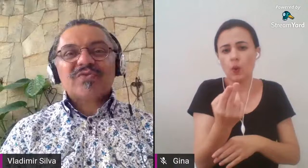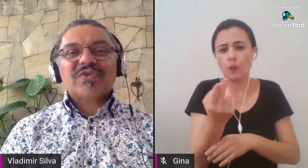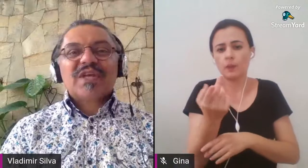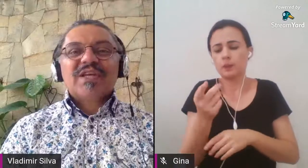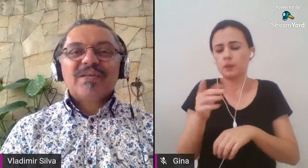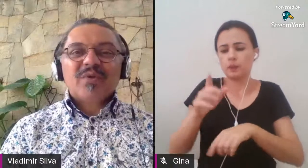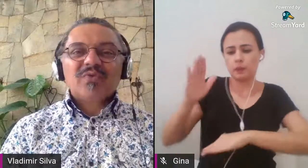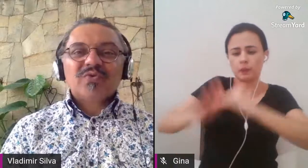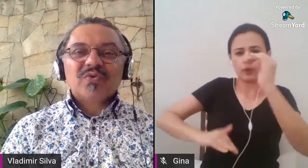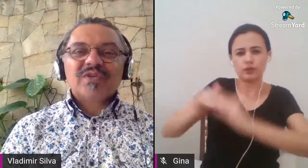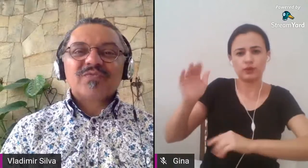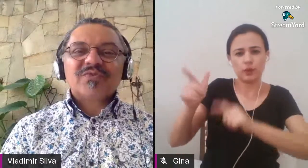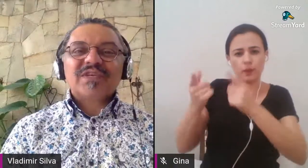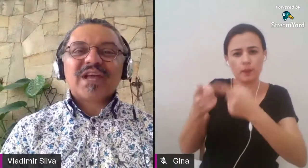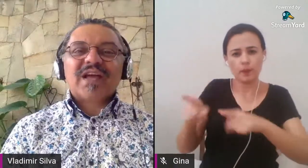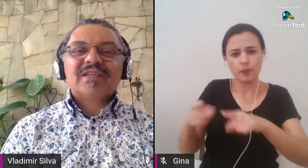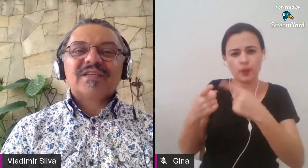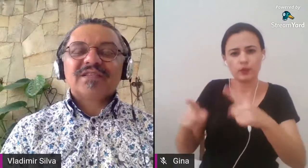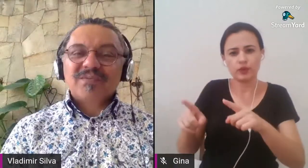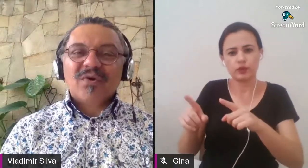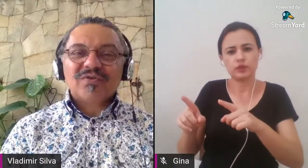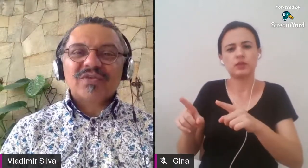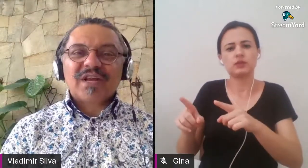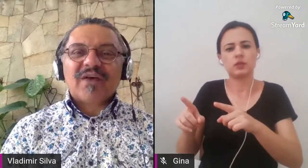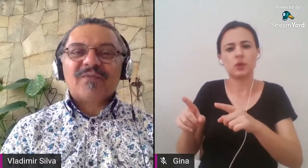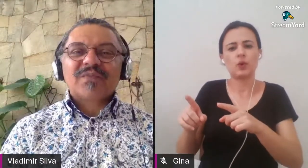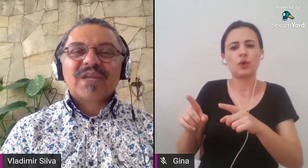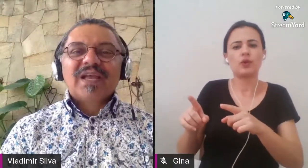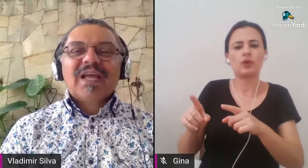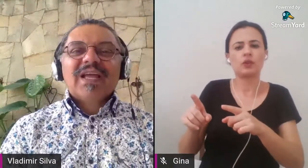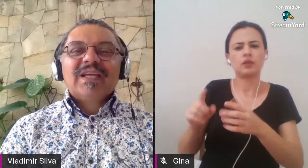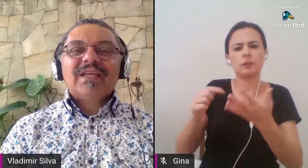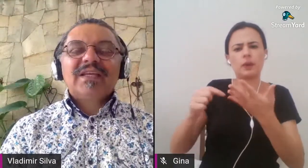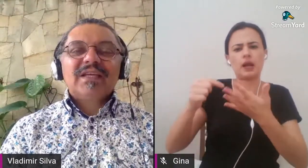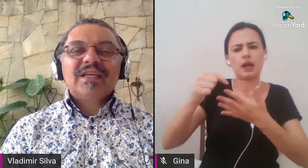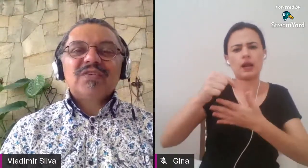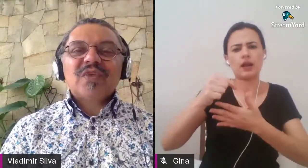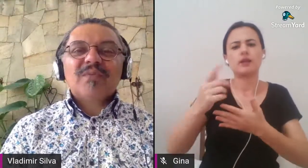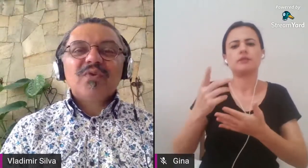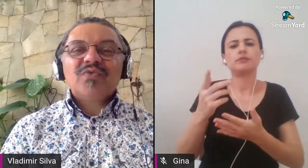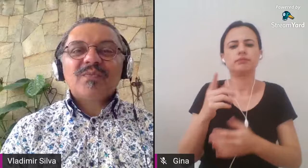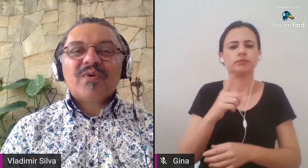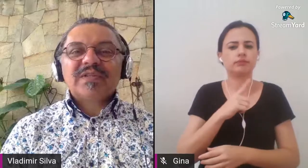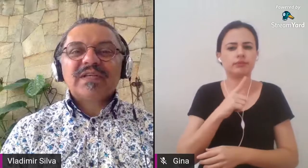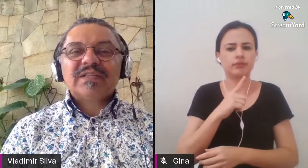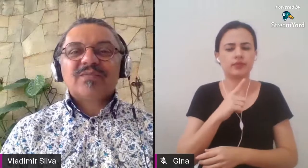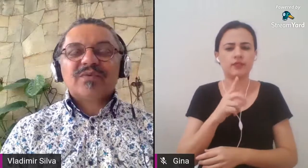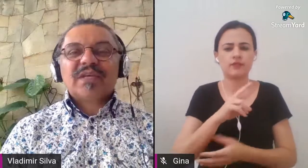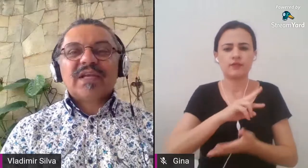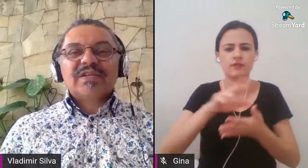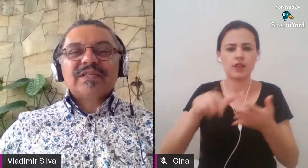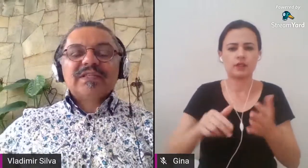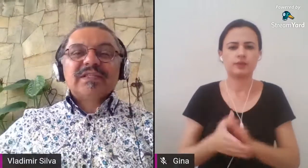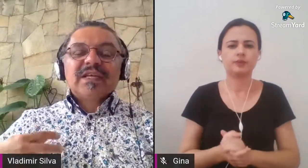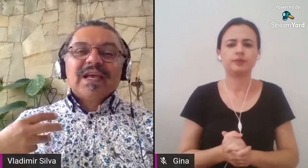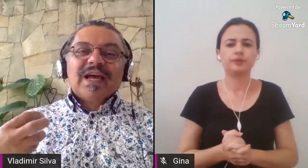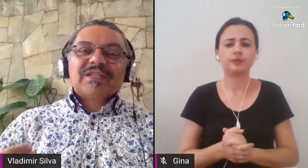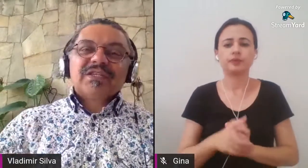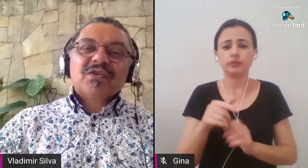regentes de coros e produtores musicais de modo geral. E isso é muito importante